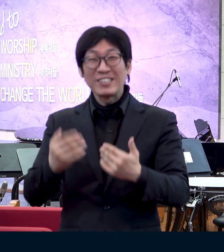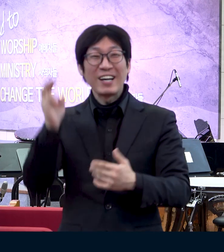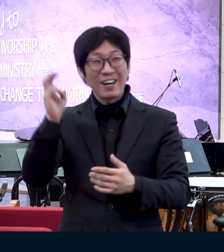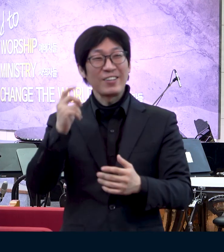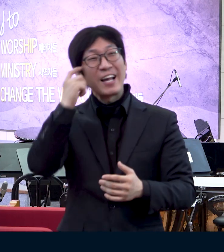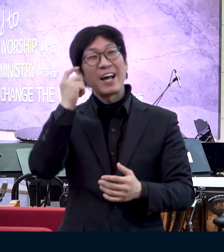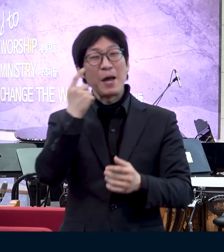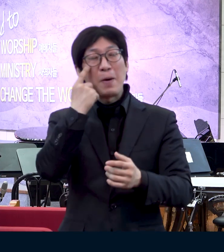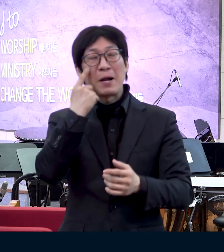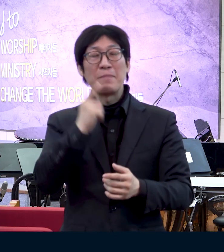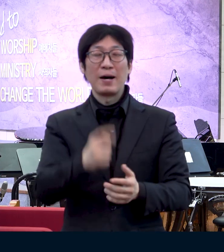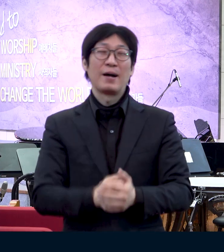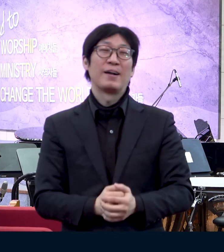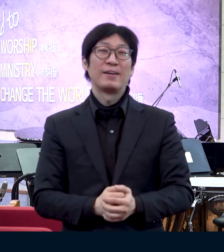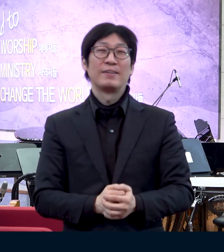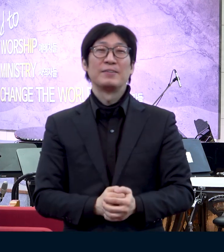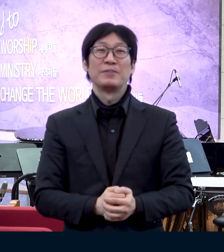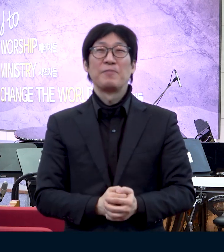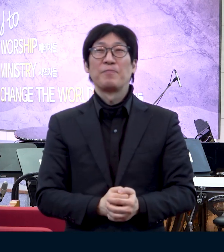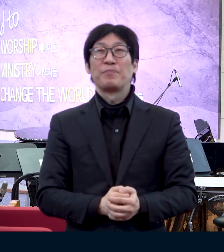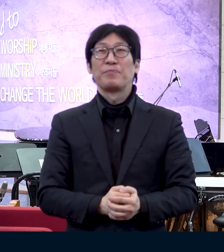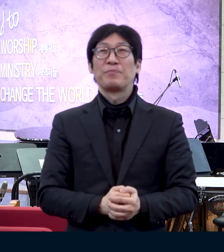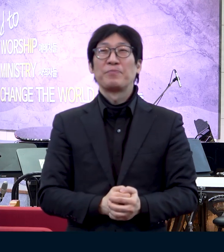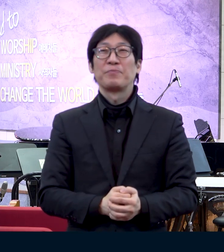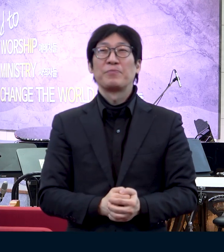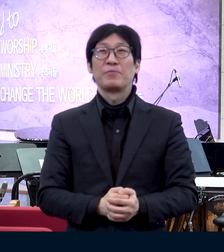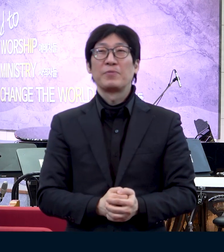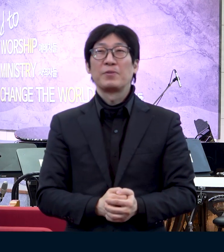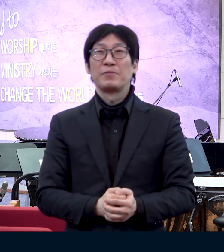극상품 포도나무 맞습니다. 그 믿음이 중요해요.